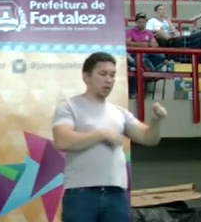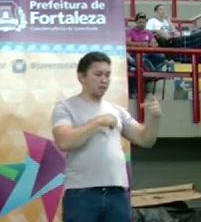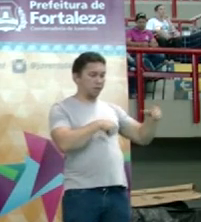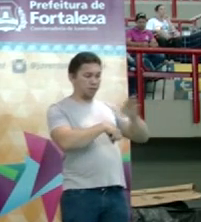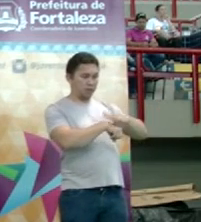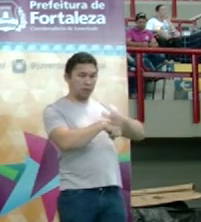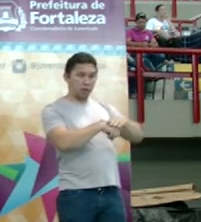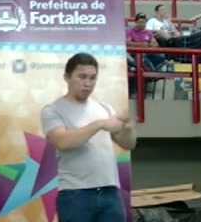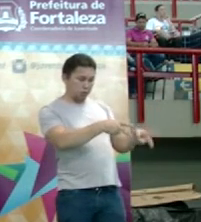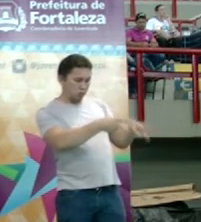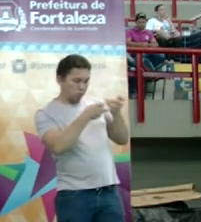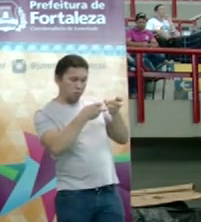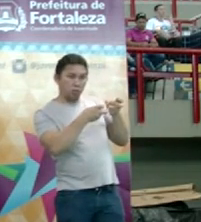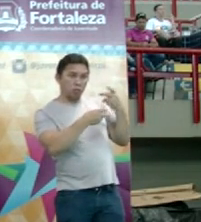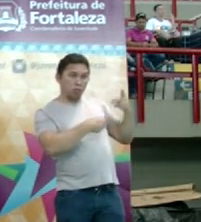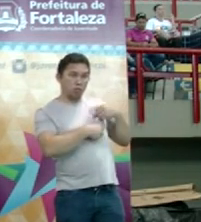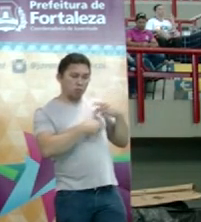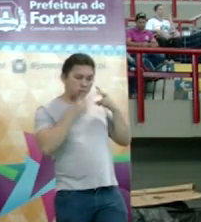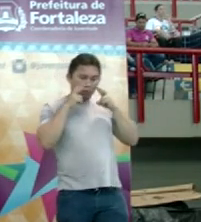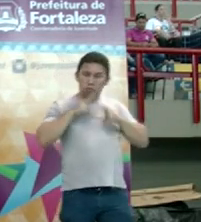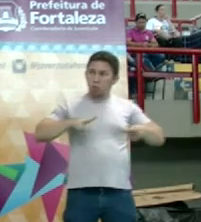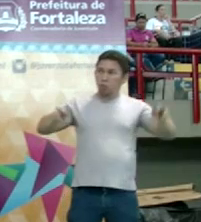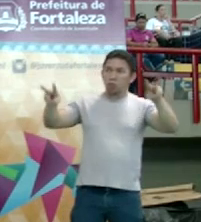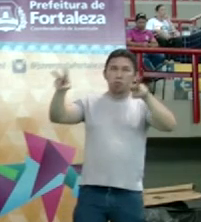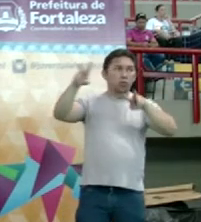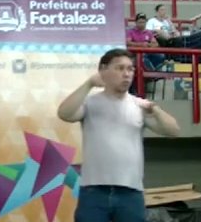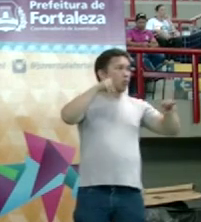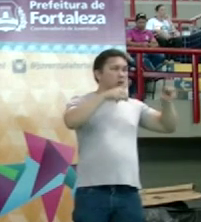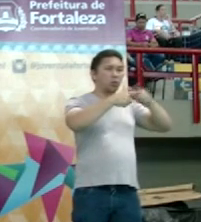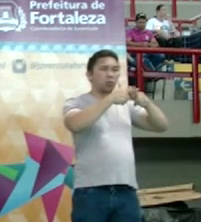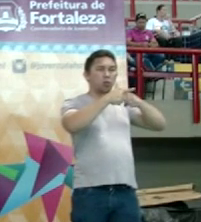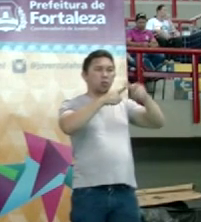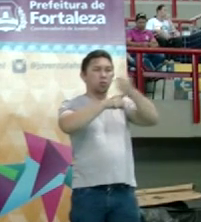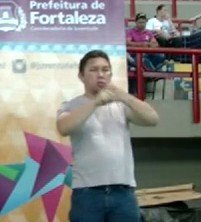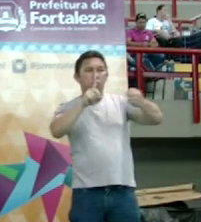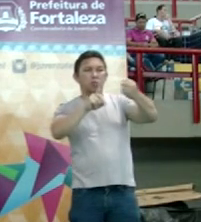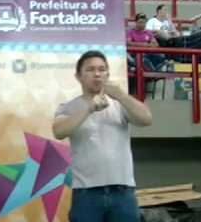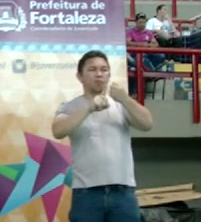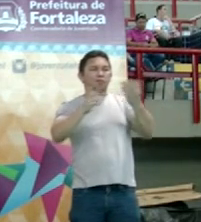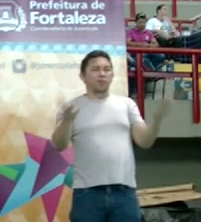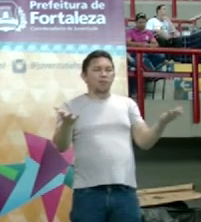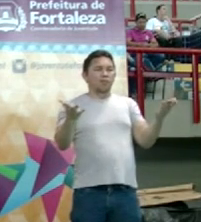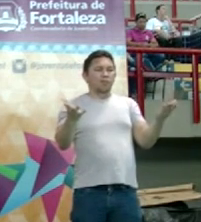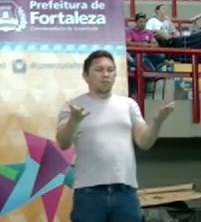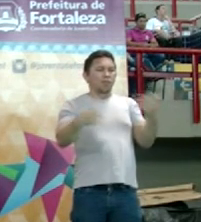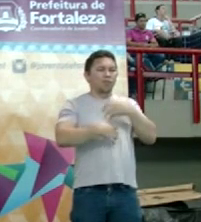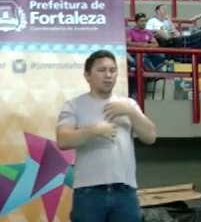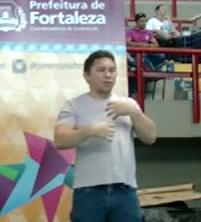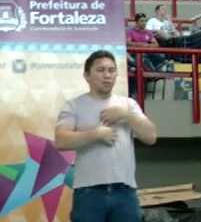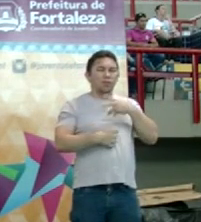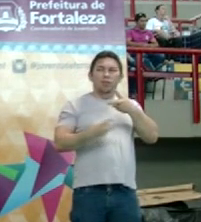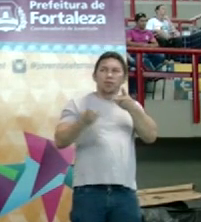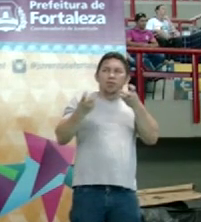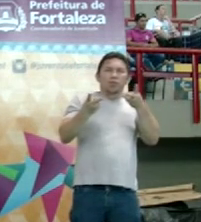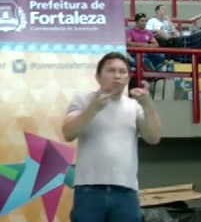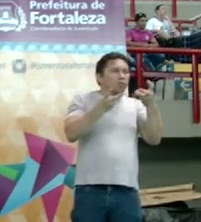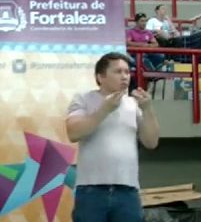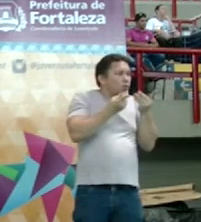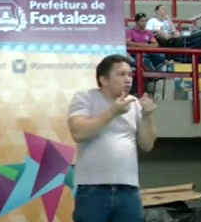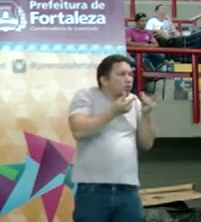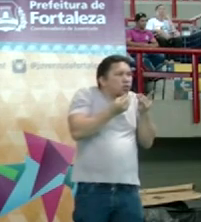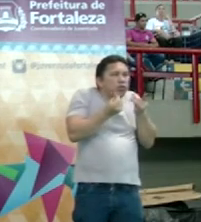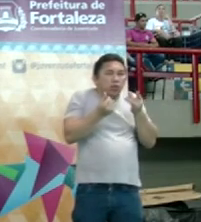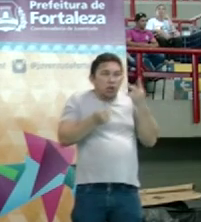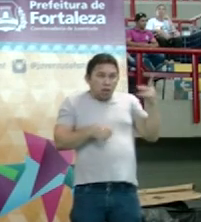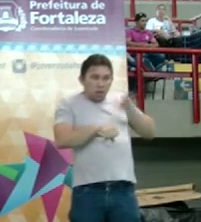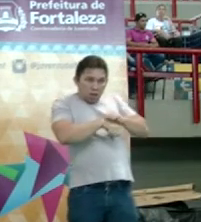ela tem uma visão dos problemas sociais muito delimitada, muito acurada.